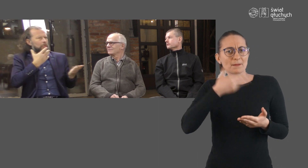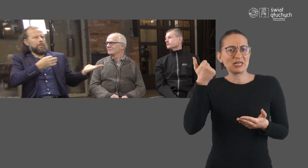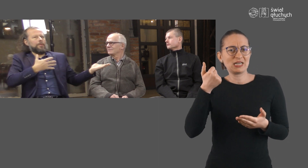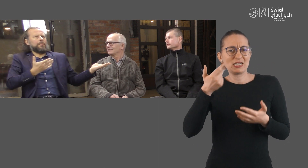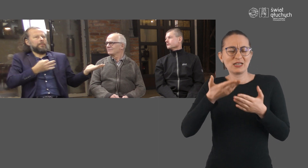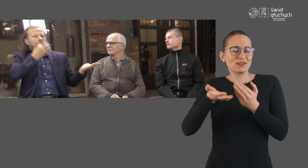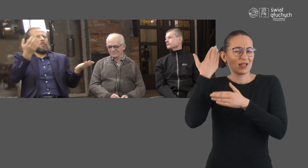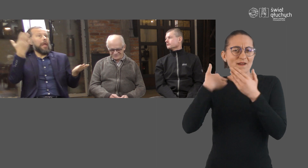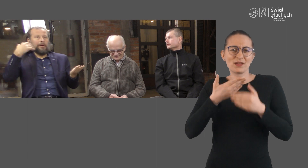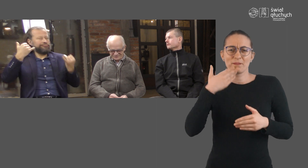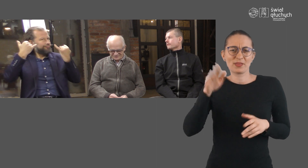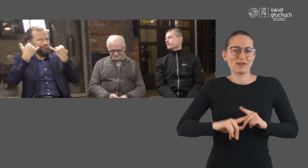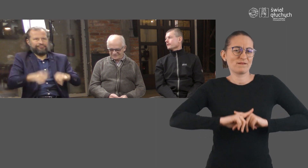poprawa.